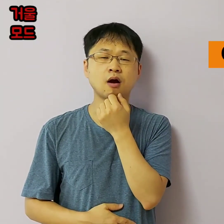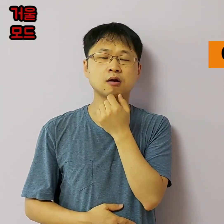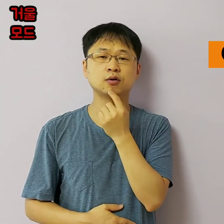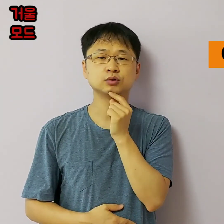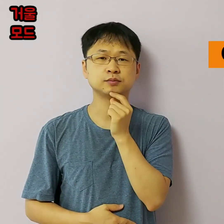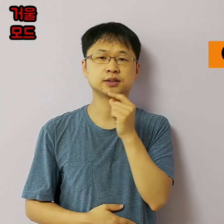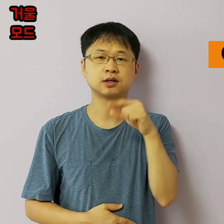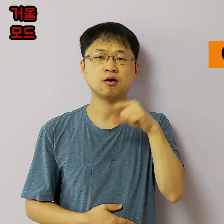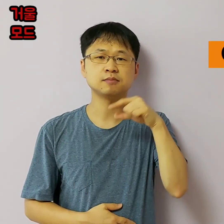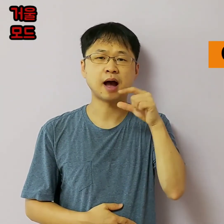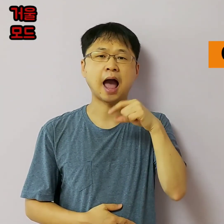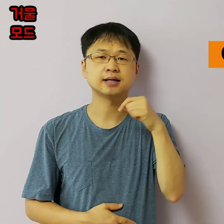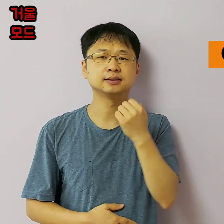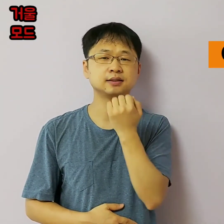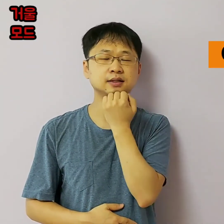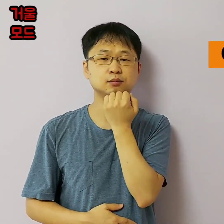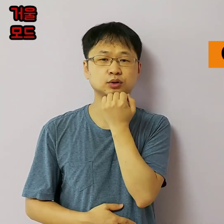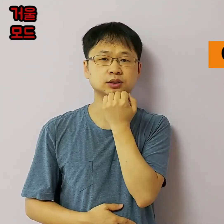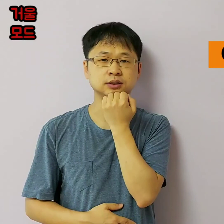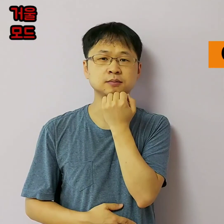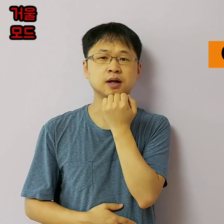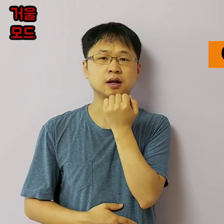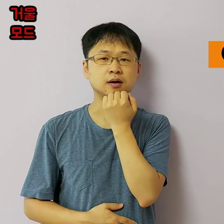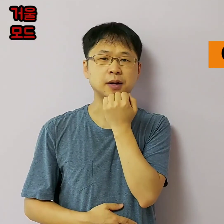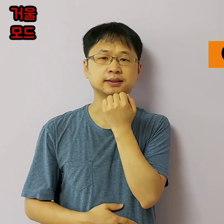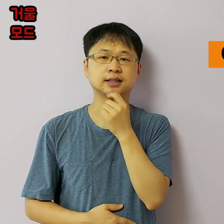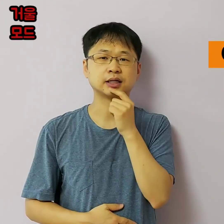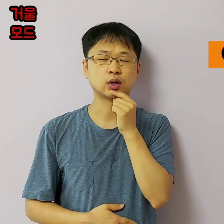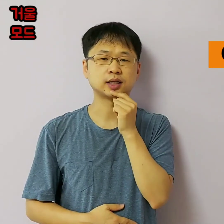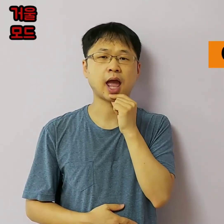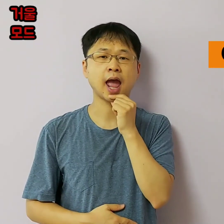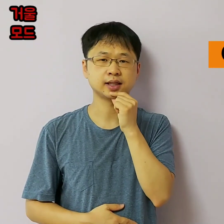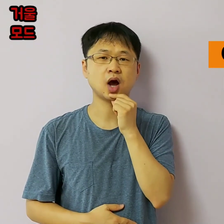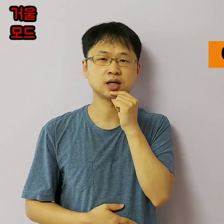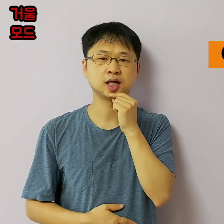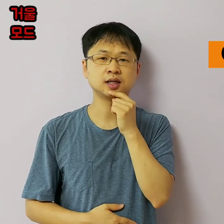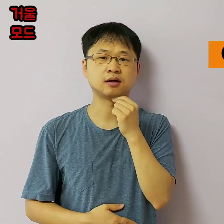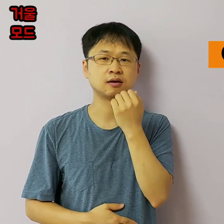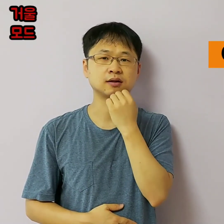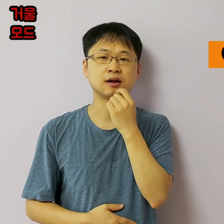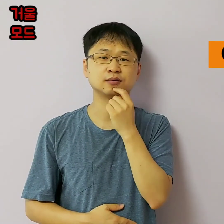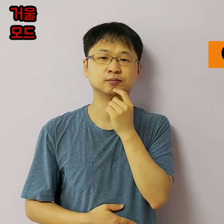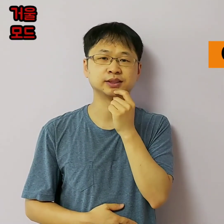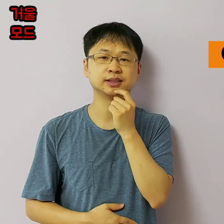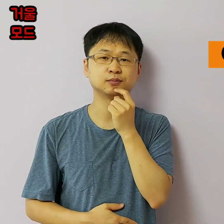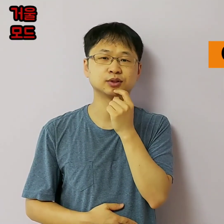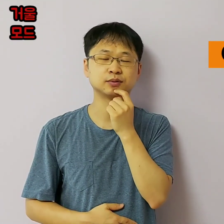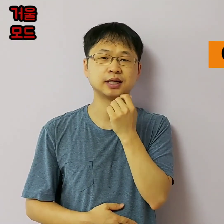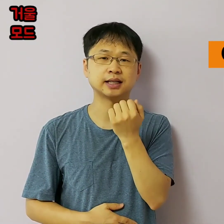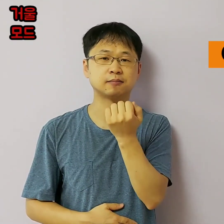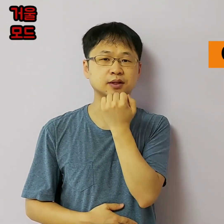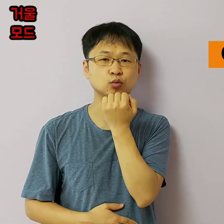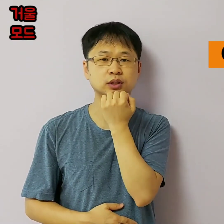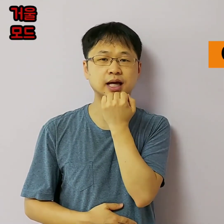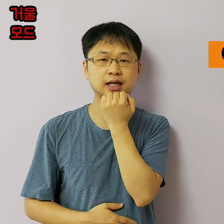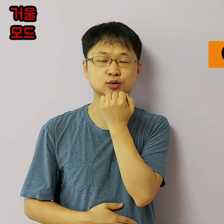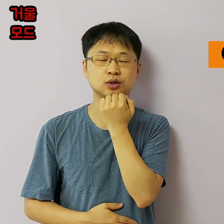껄껄껄 웃으면서 턱이 막 흔들리는 모습, 박장대소할 때 턱이 덜렁덜렁 움직이는 모습을 나타냅니다. 웃다라는